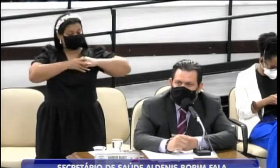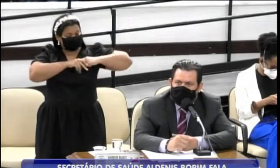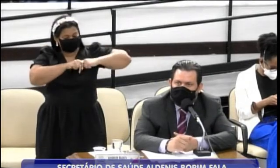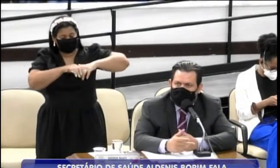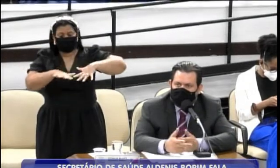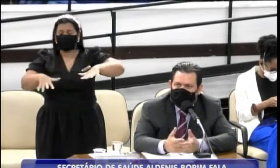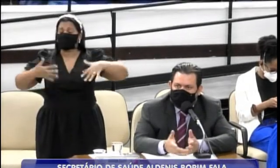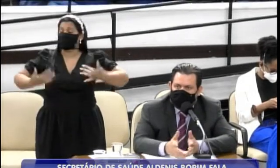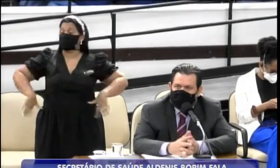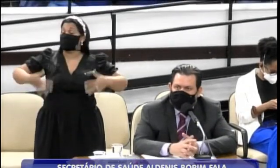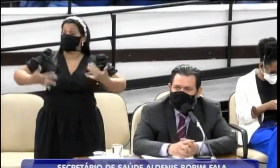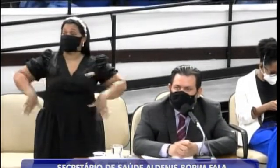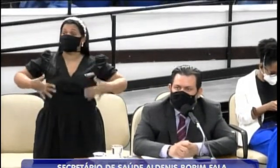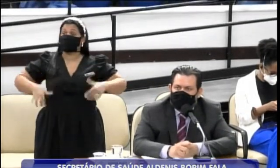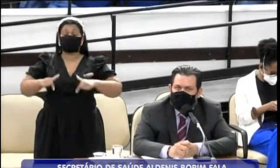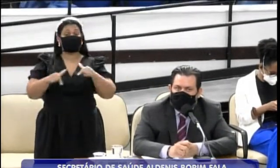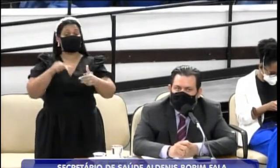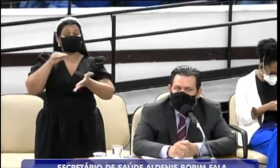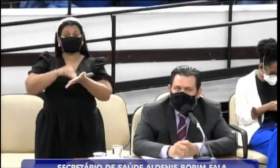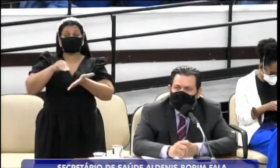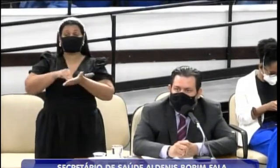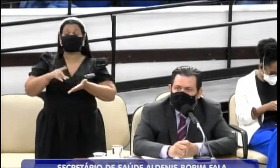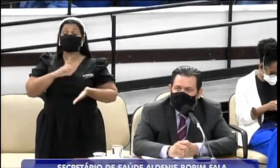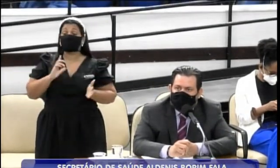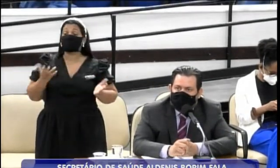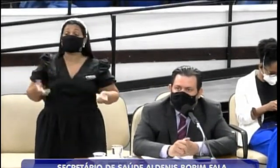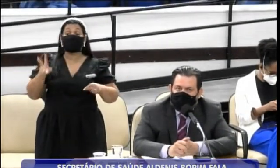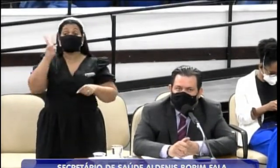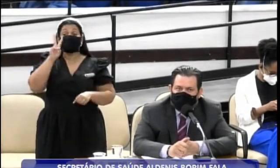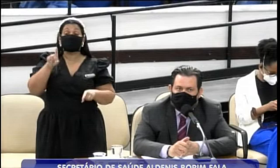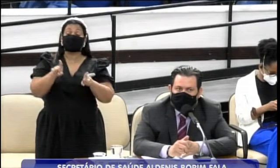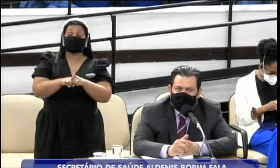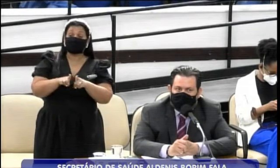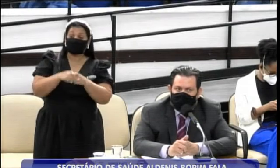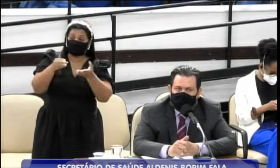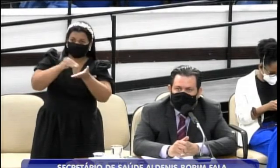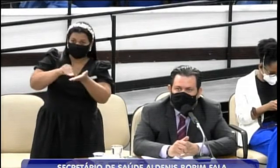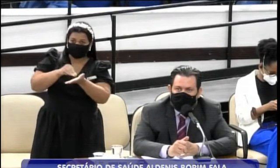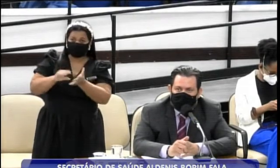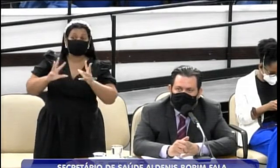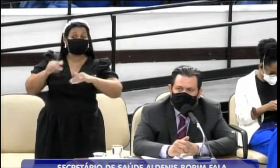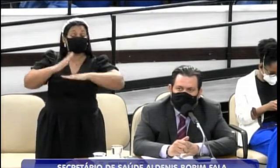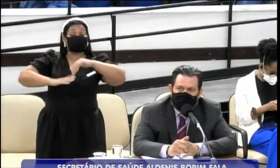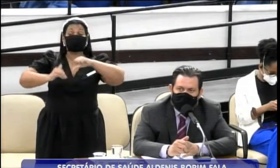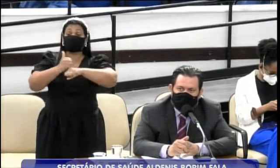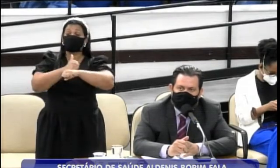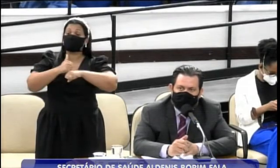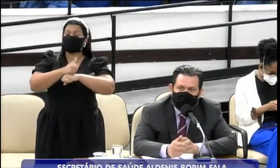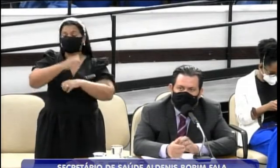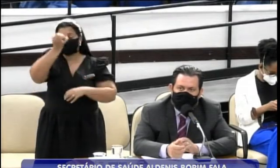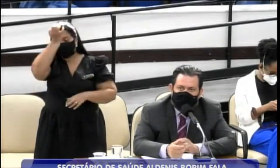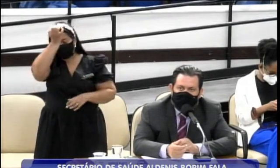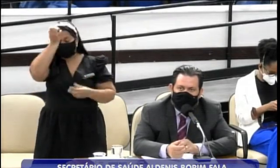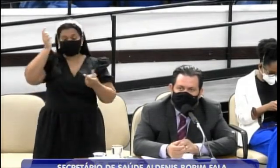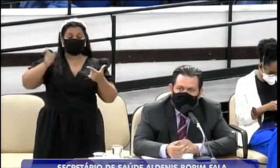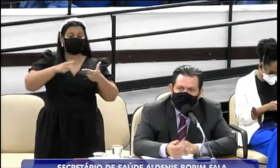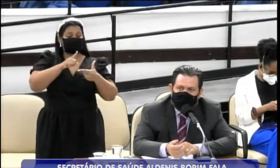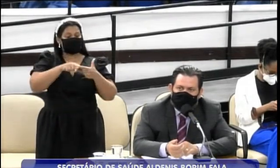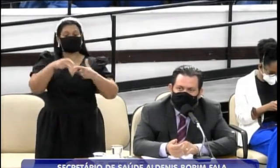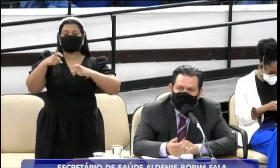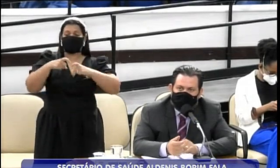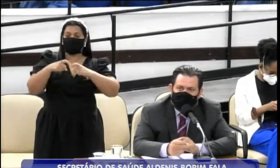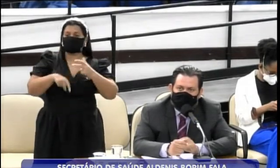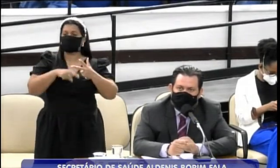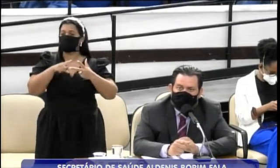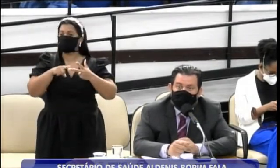o trabalho de uma secretaria. E lembrar também, secretária, de todos os profissionais da saúde, enfermeiros,